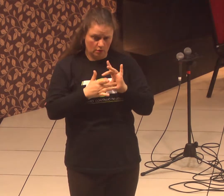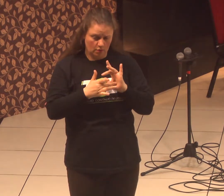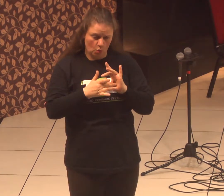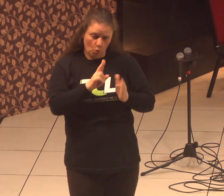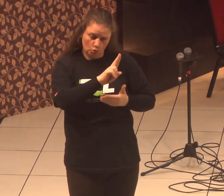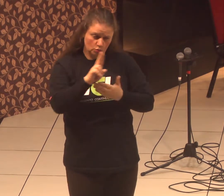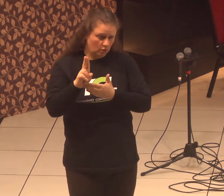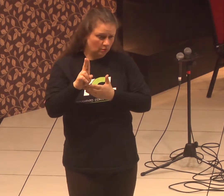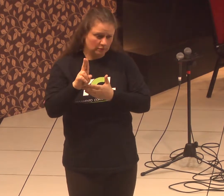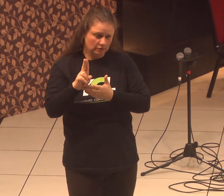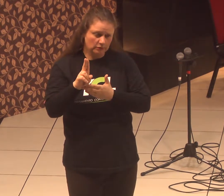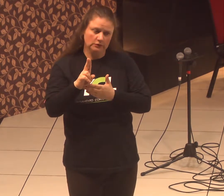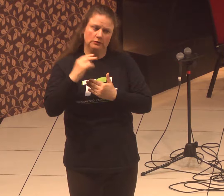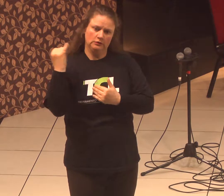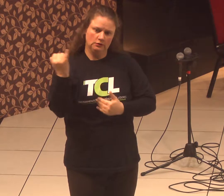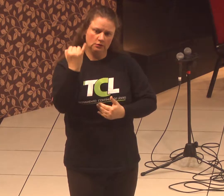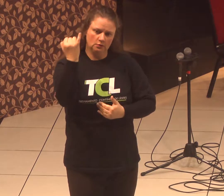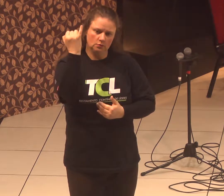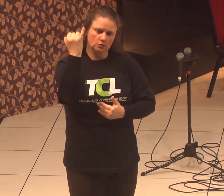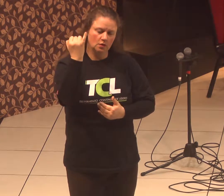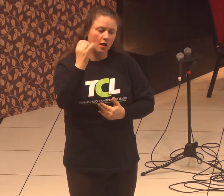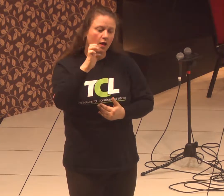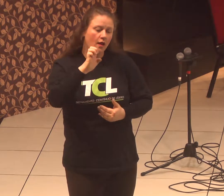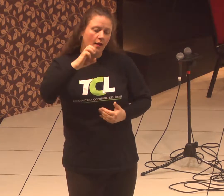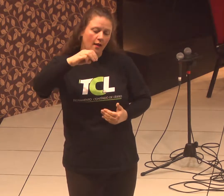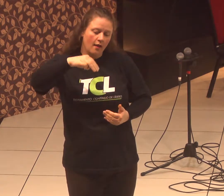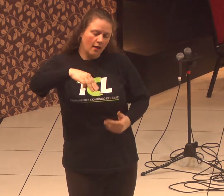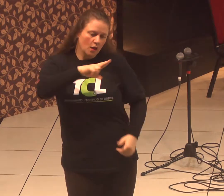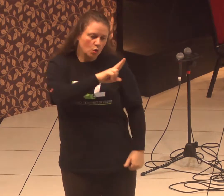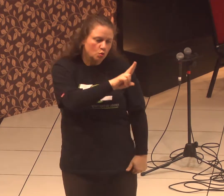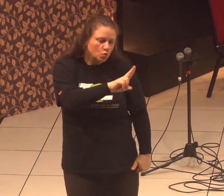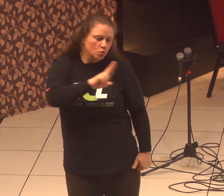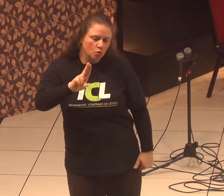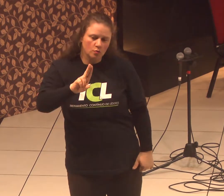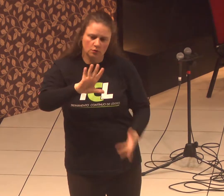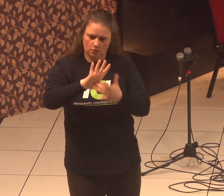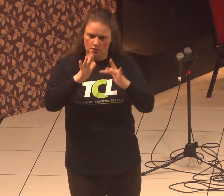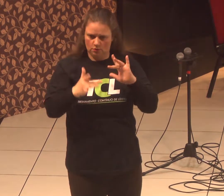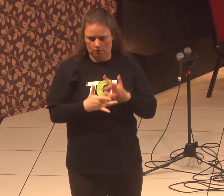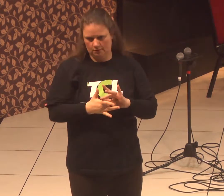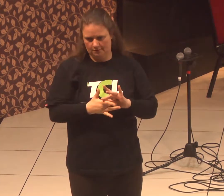Quando eles diziam em nome, nome também fala de uma representação. E hoje